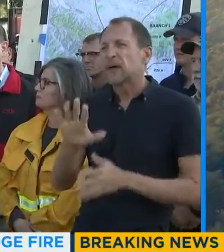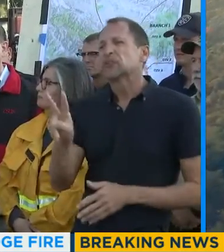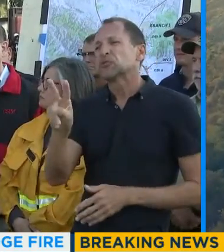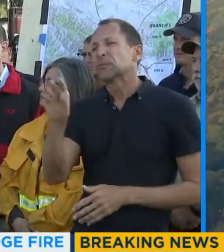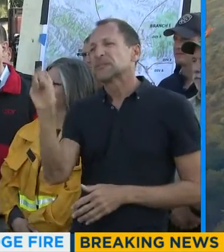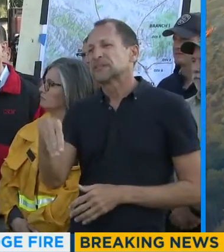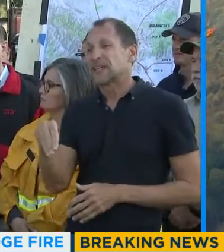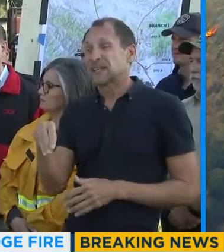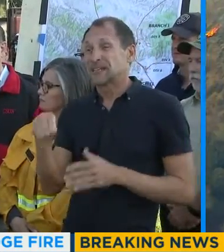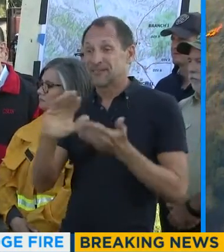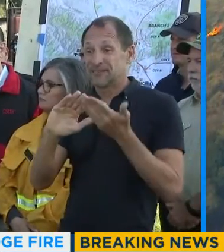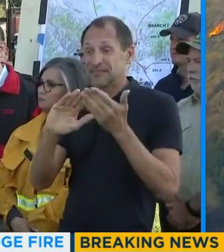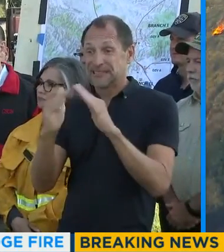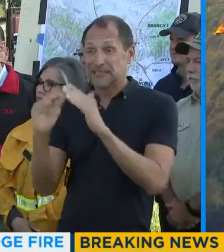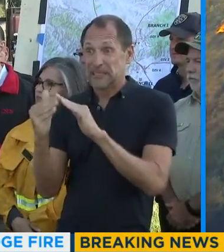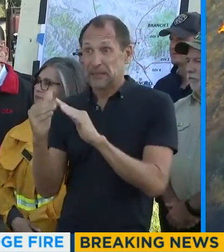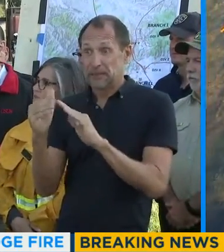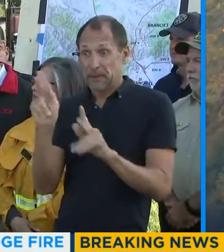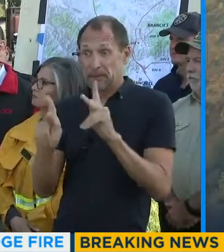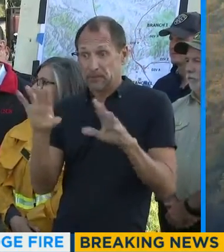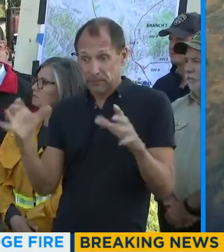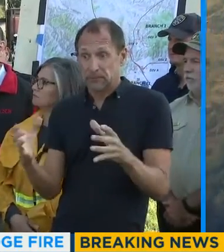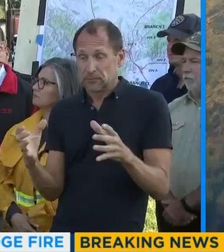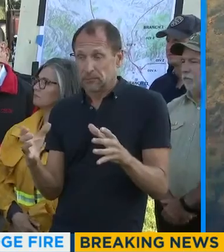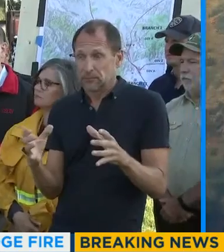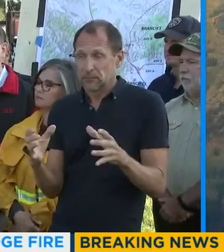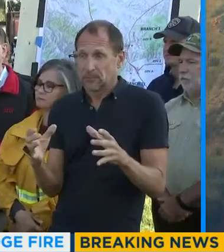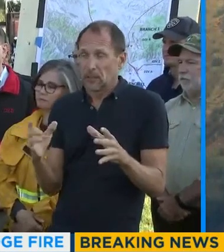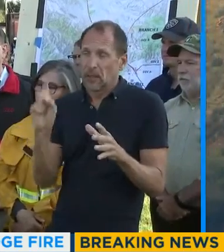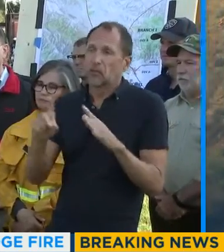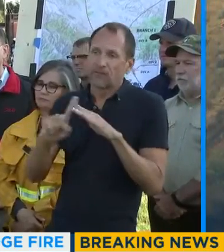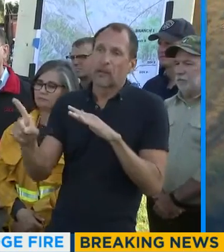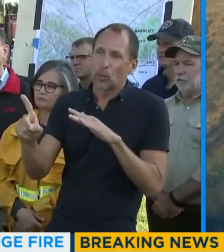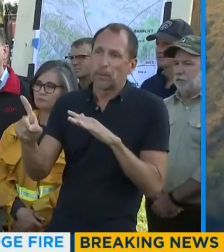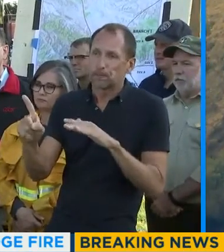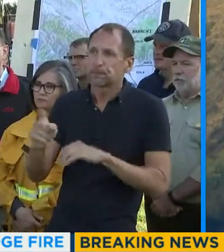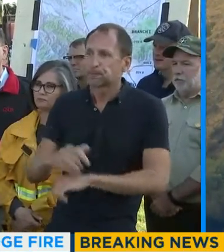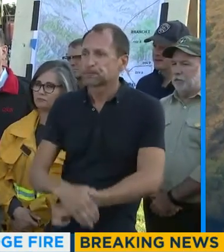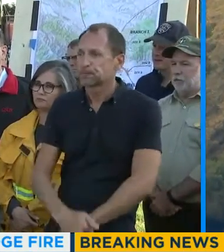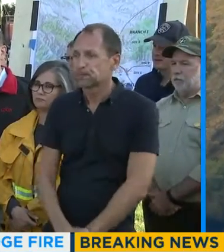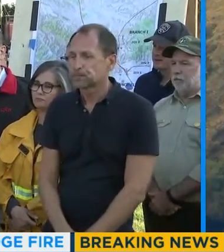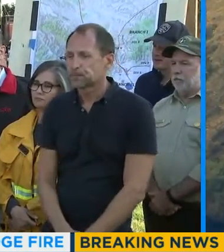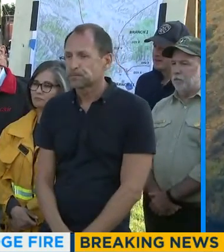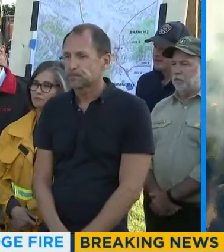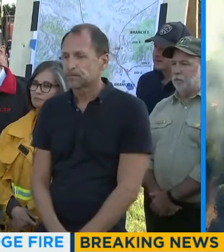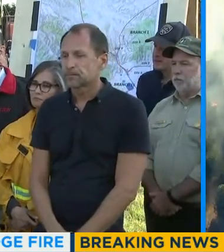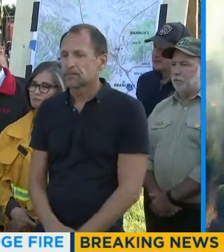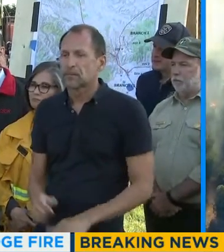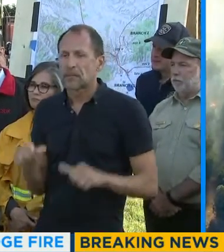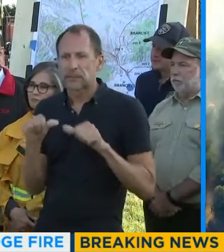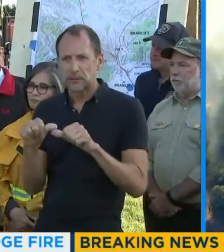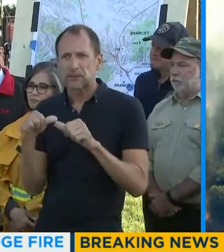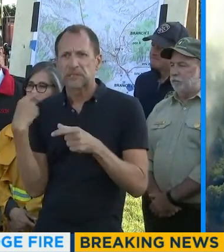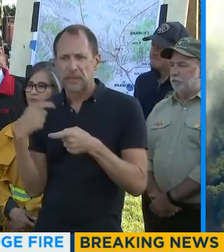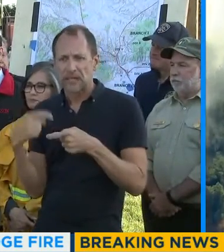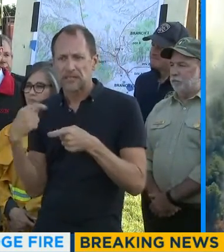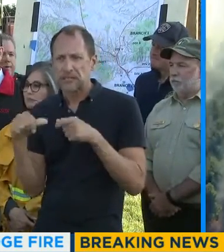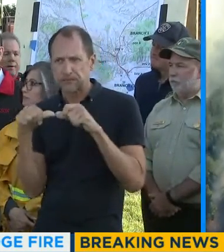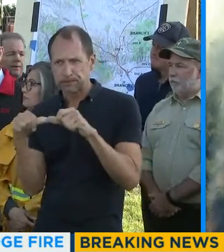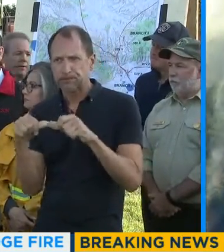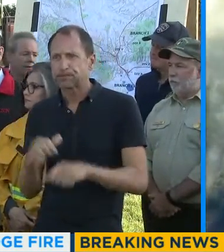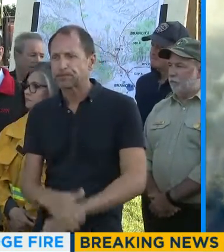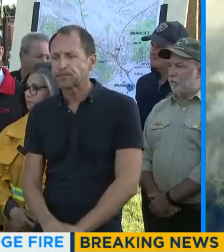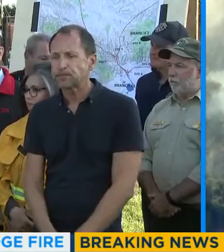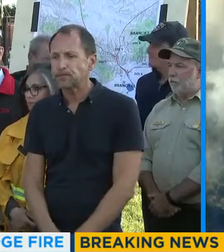the population of the city. Si usted está en una zona de evacuación, por favor, cumpla con la orden y